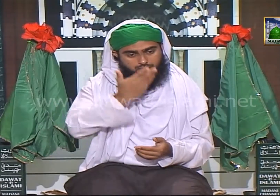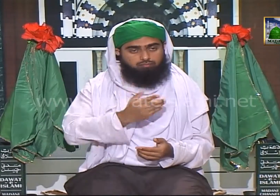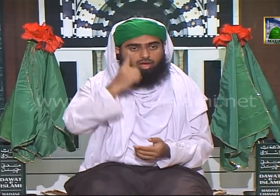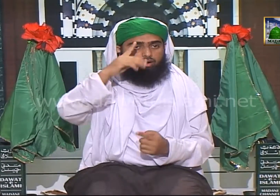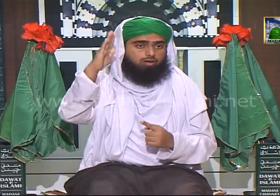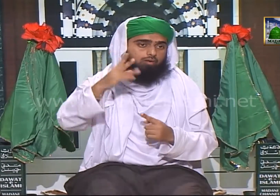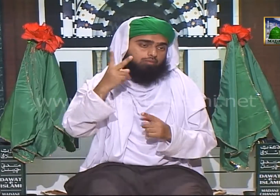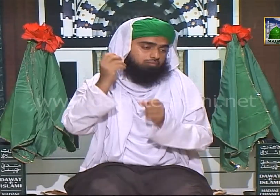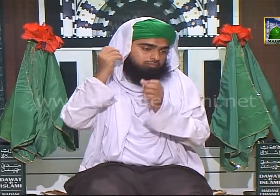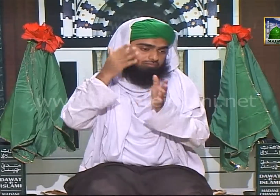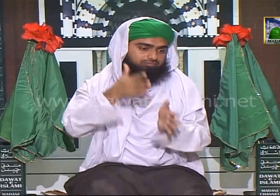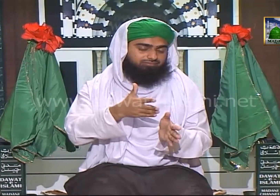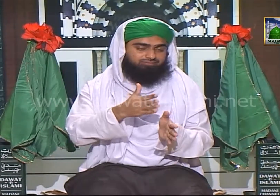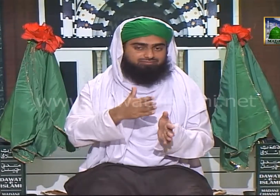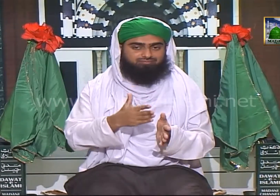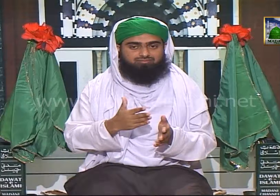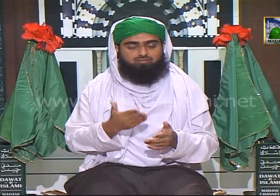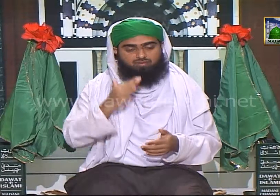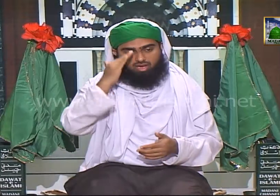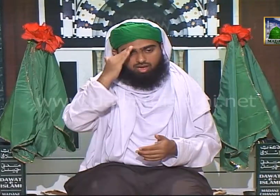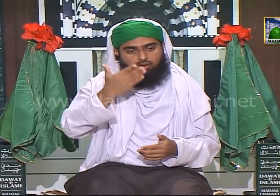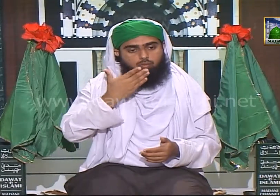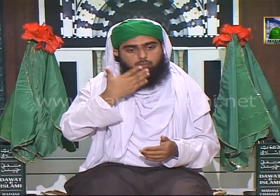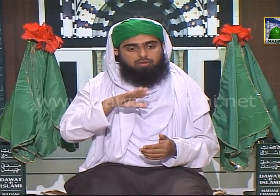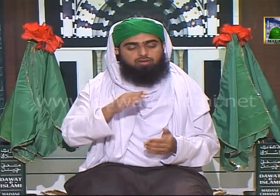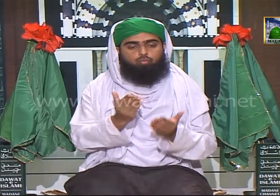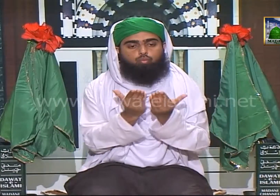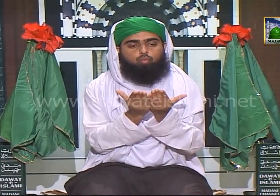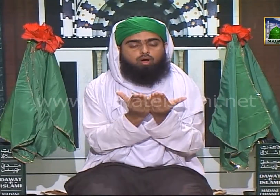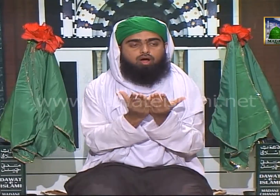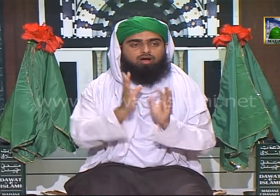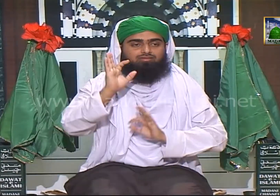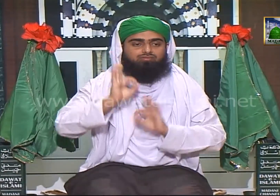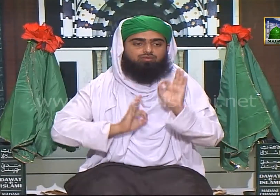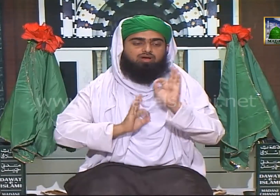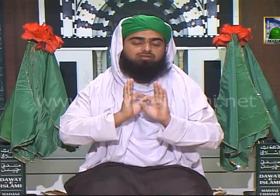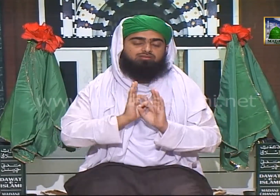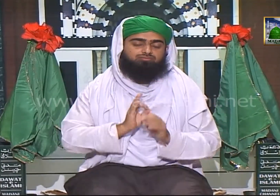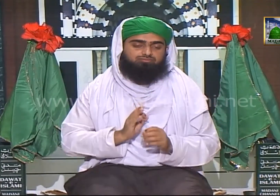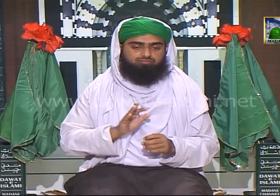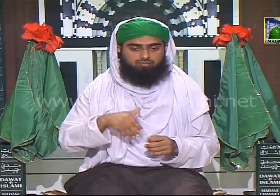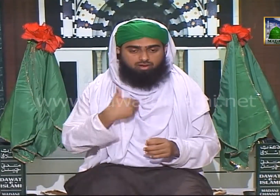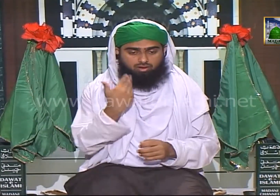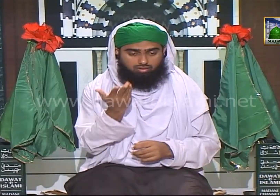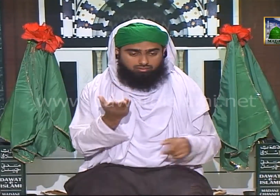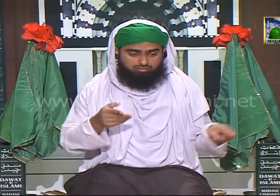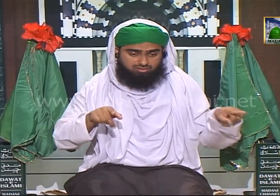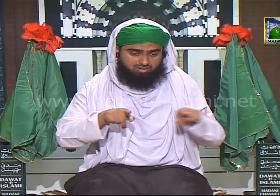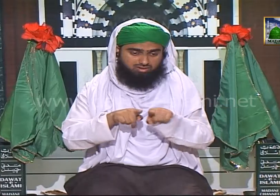دعا ہے۔ تو پہلے گھر والوں کو سلام، پھر سرکار مدینہ صلی اللہ تعالی علیہ وسلم کی بارگاہ بیکس پناہ میں سلام۔ اور یوں